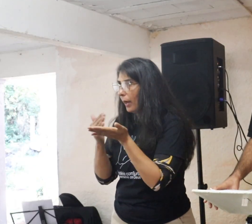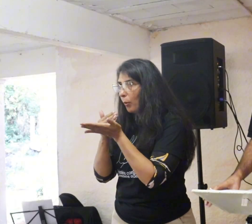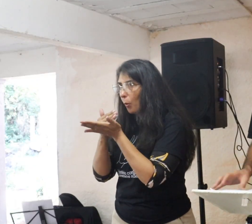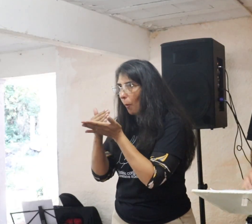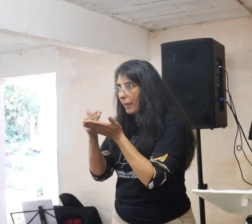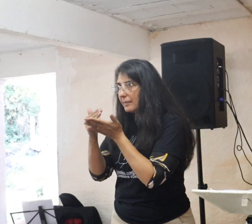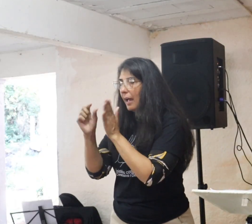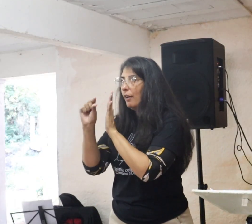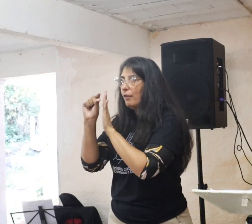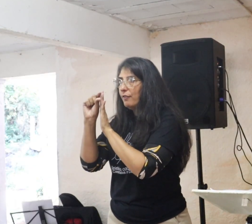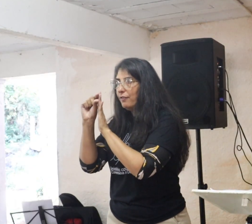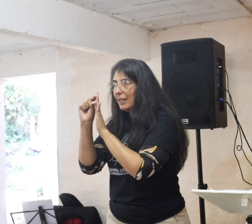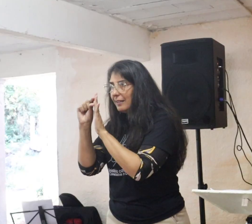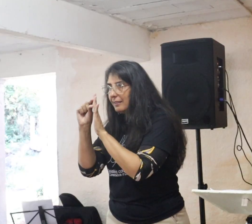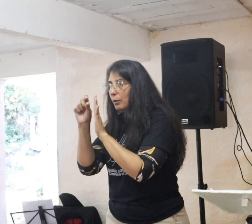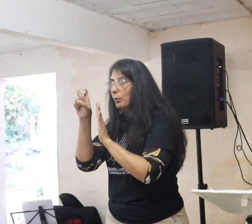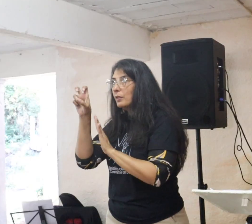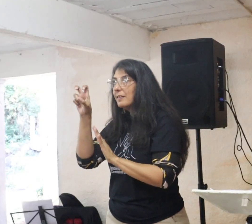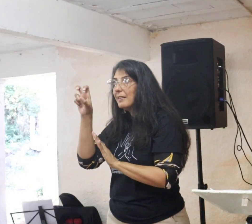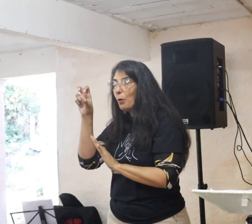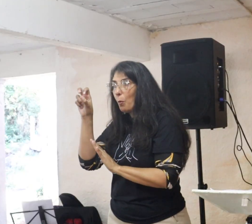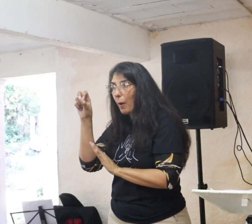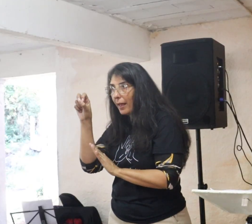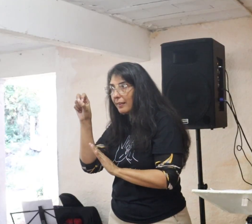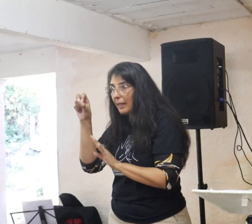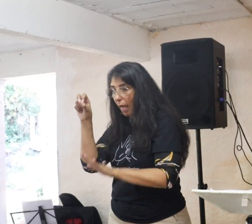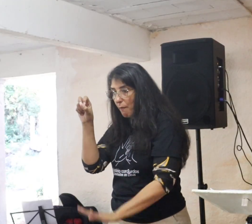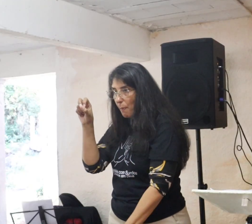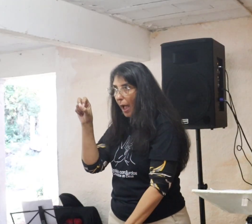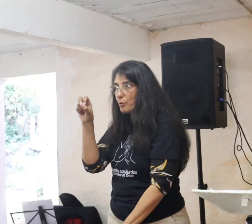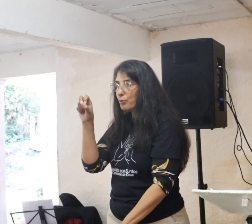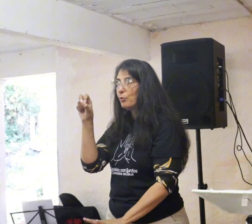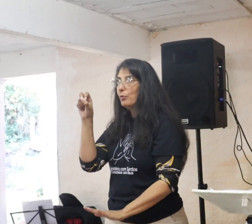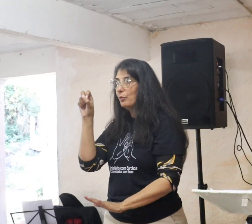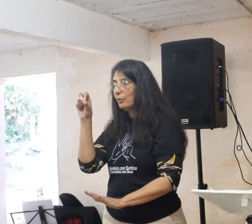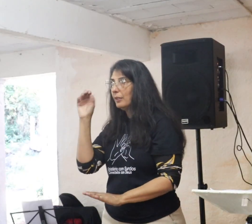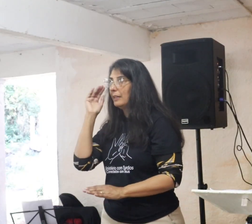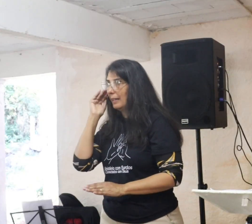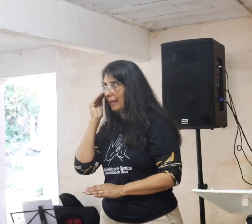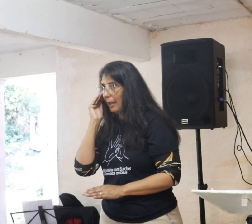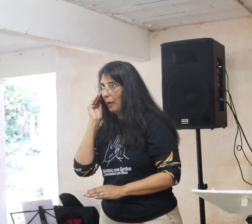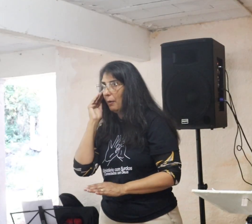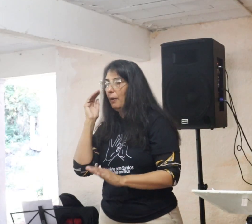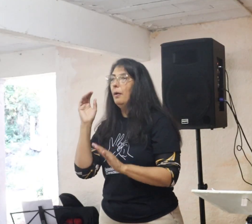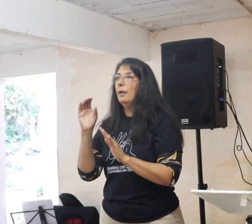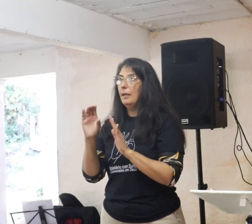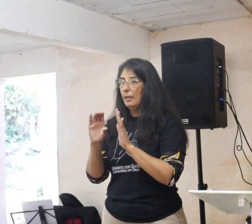vamos ler a partir do versículo 50, e a palavra de Deus diz assim: